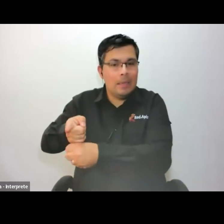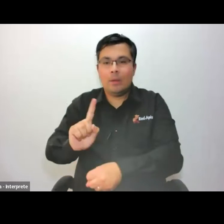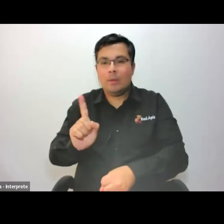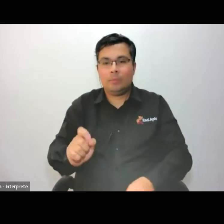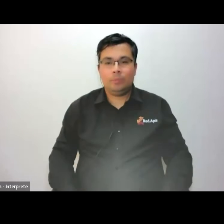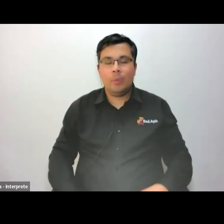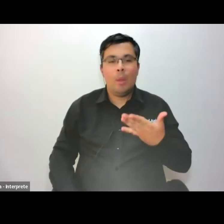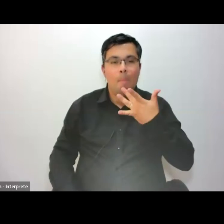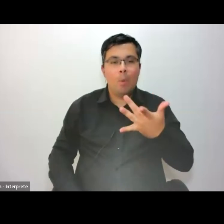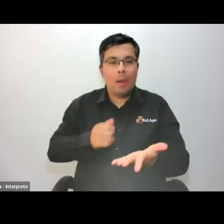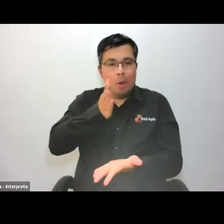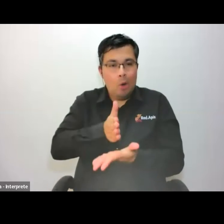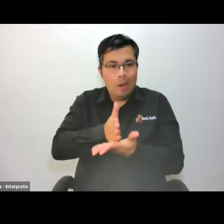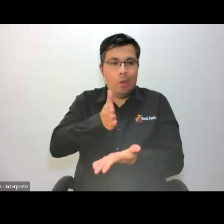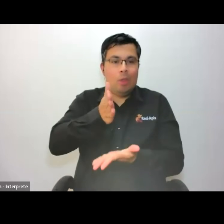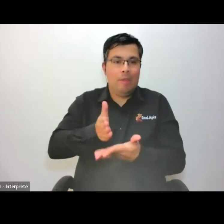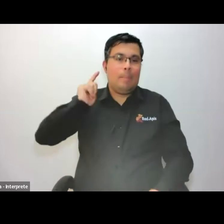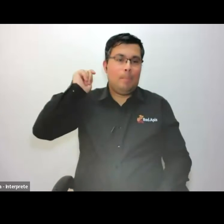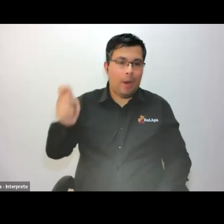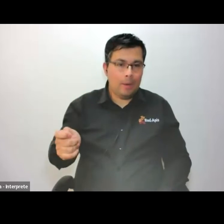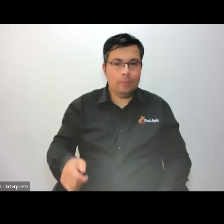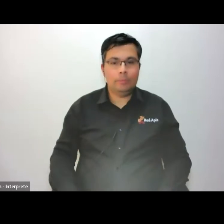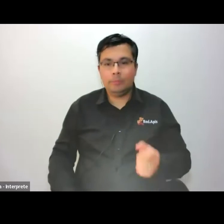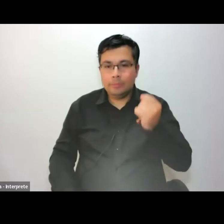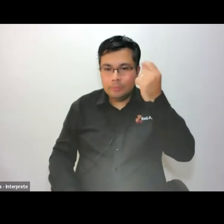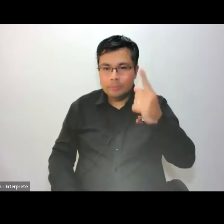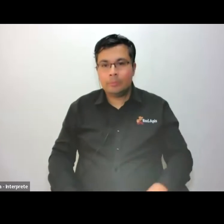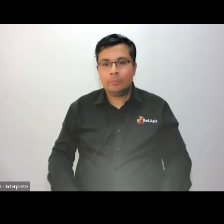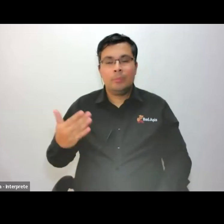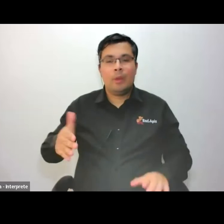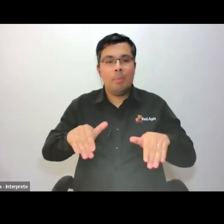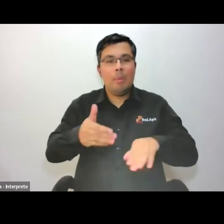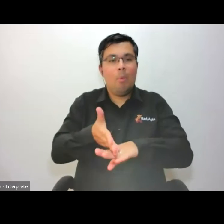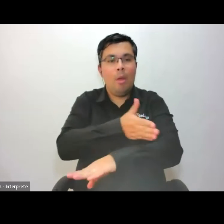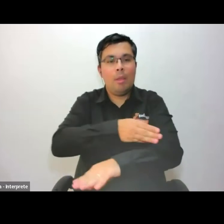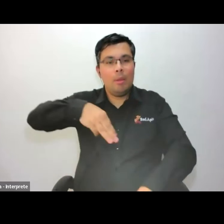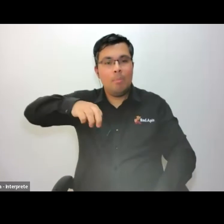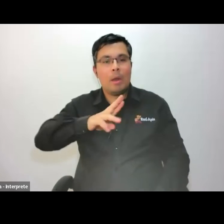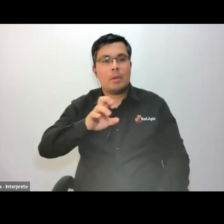todas las precisiones que señaló Marcela respecto del alcance de este tutor.